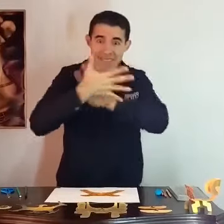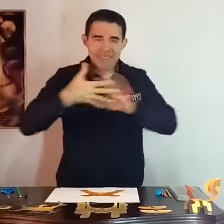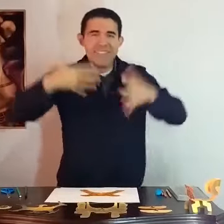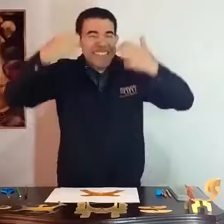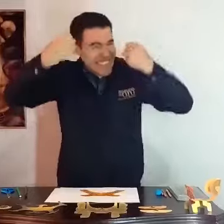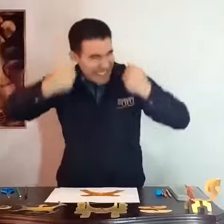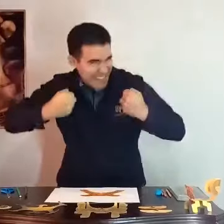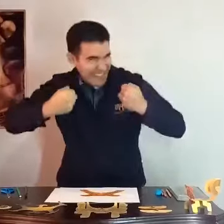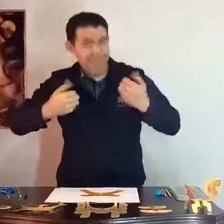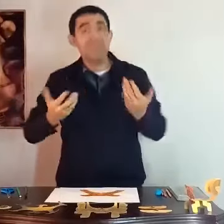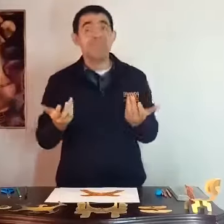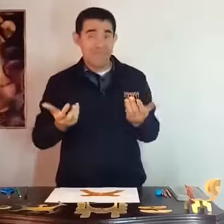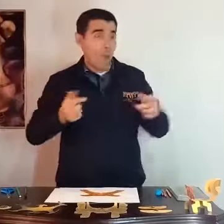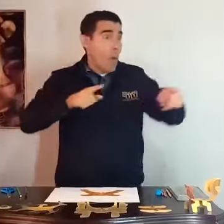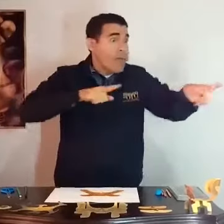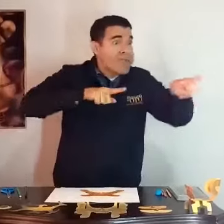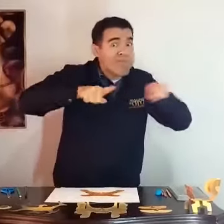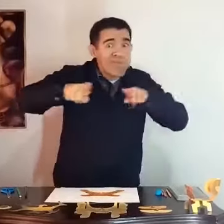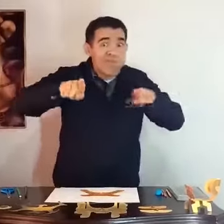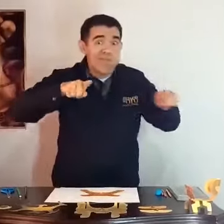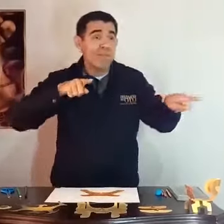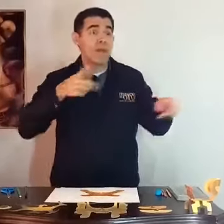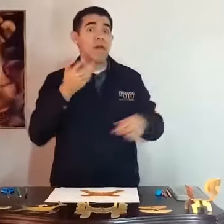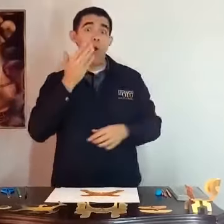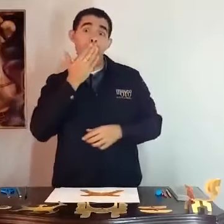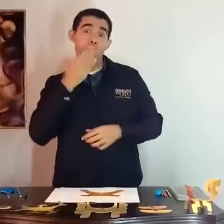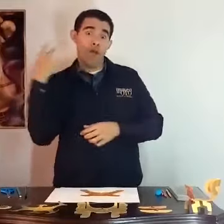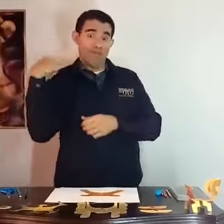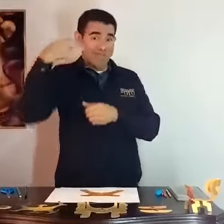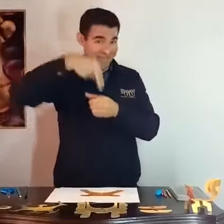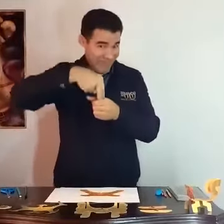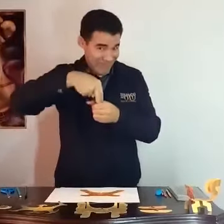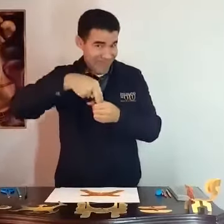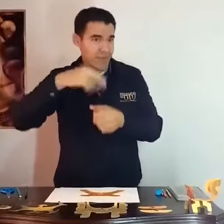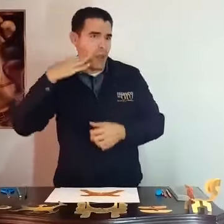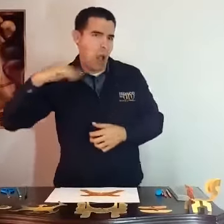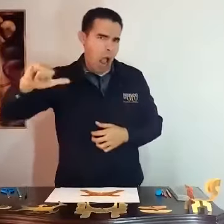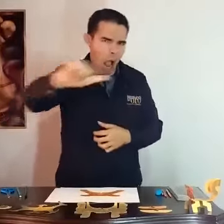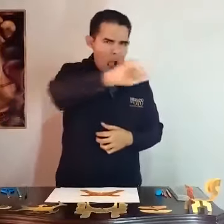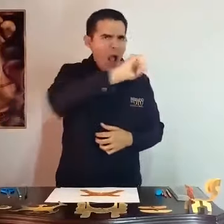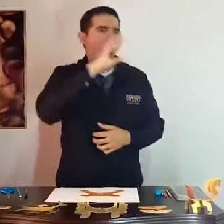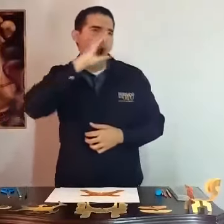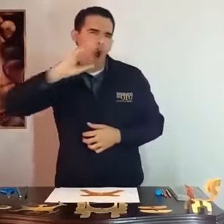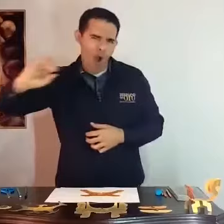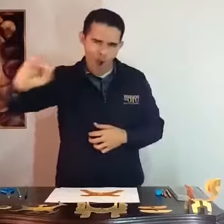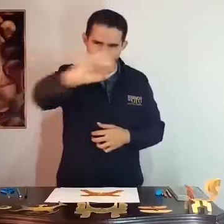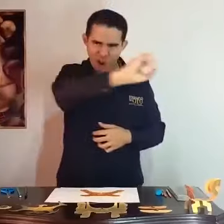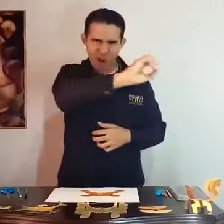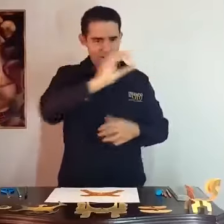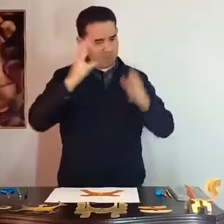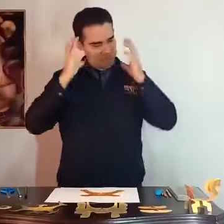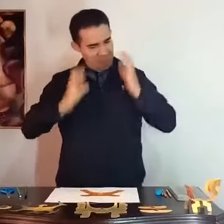Hombres y mujeres indígenas usaron adornos en su cuerpo como parte de su identidad.